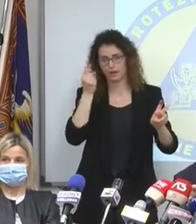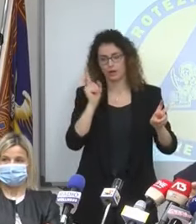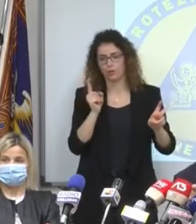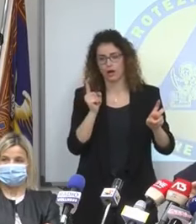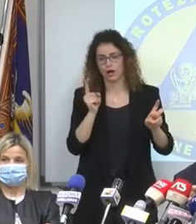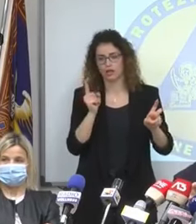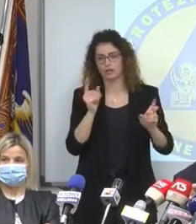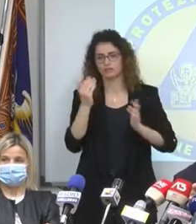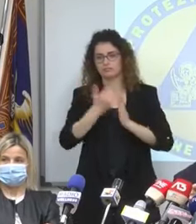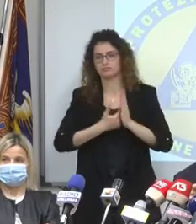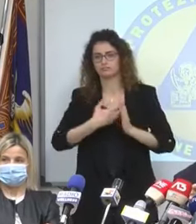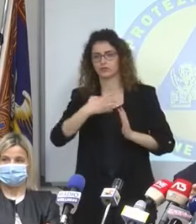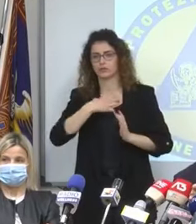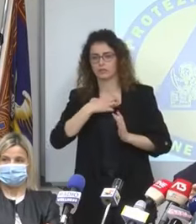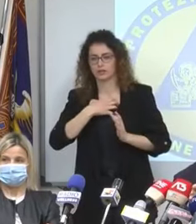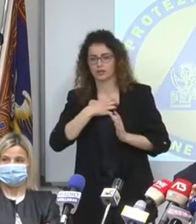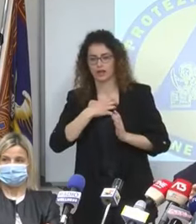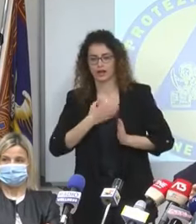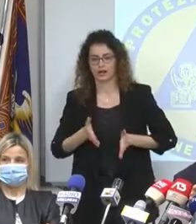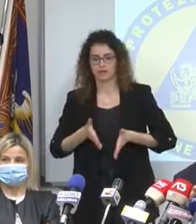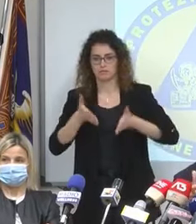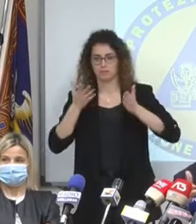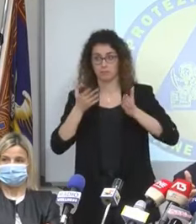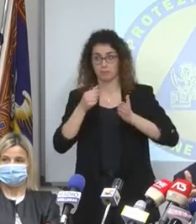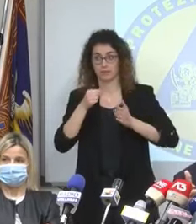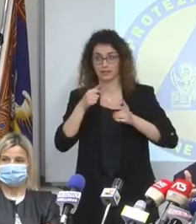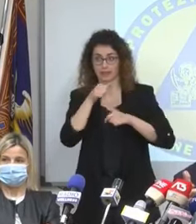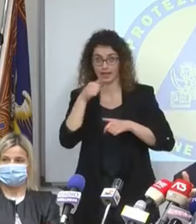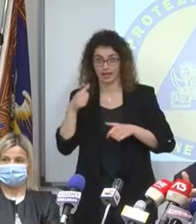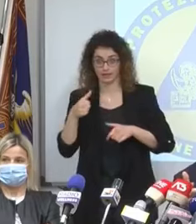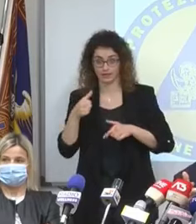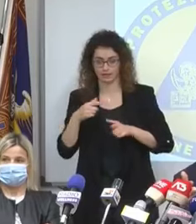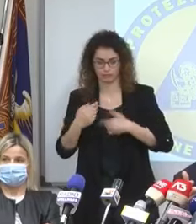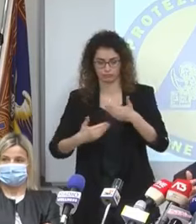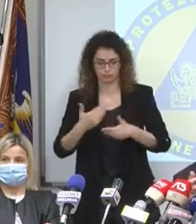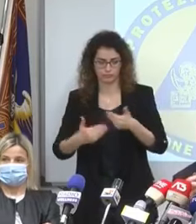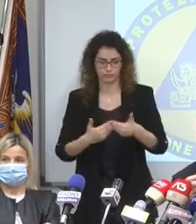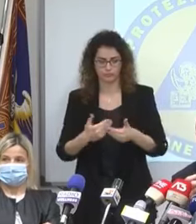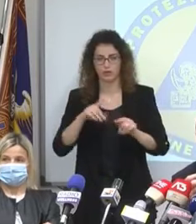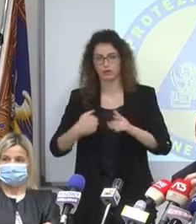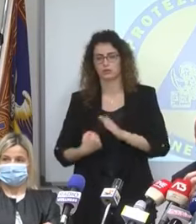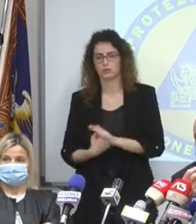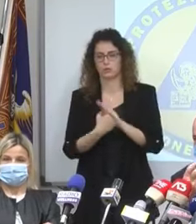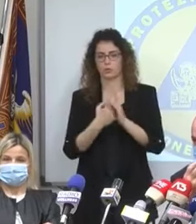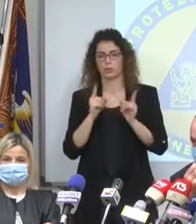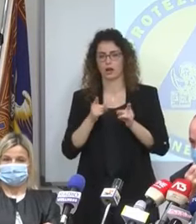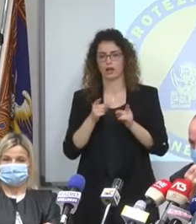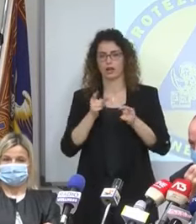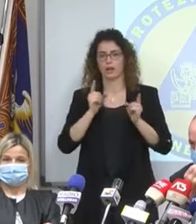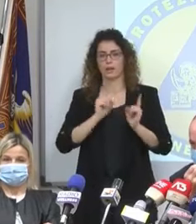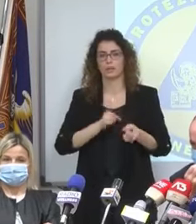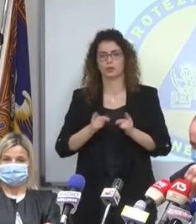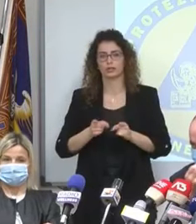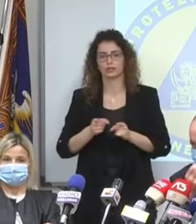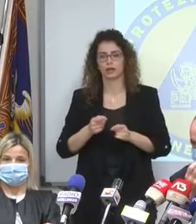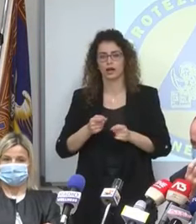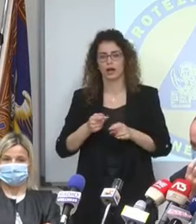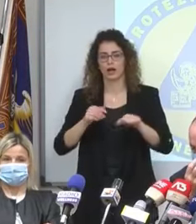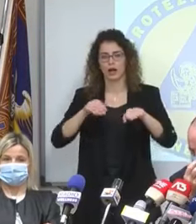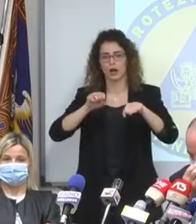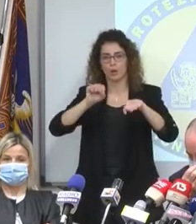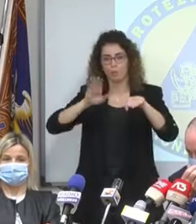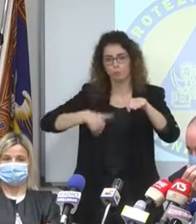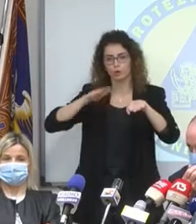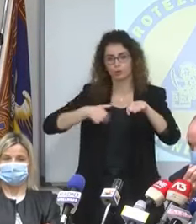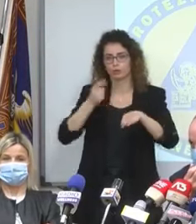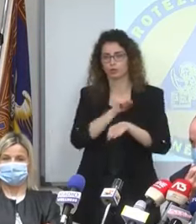commissariali per portare avanti le opere strategiche. E poi sostengo la politica del non monopattino, cioè c'è ancora una parte